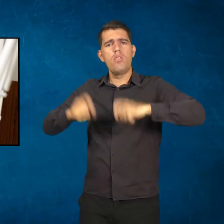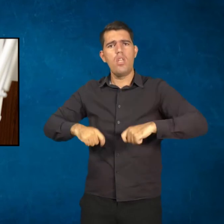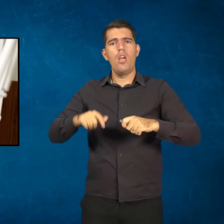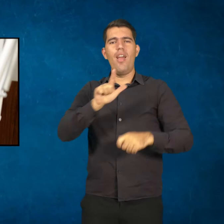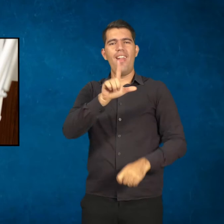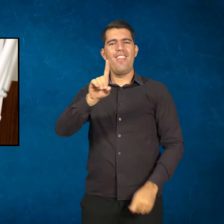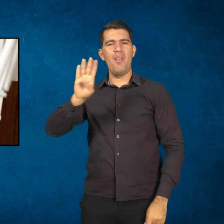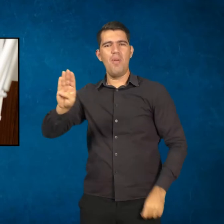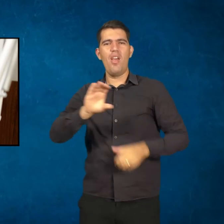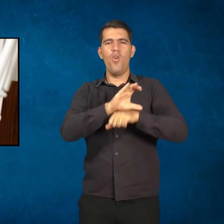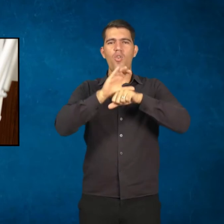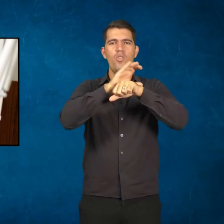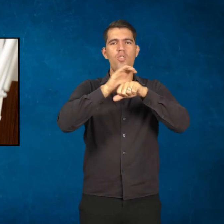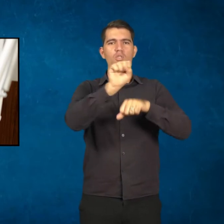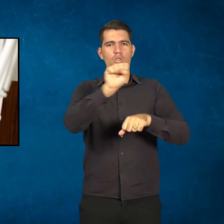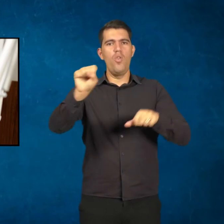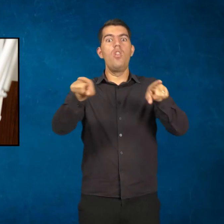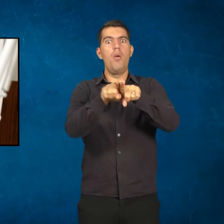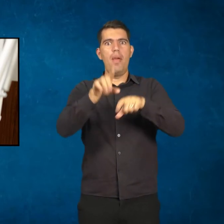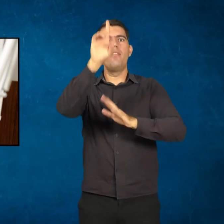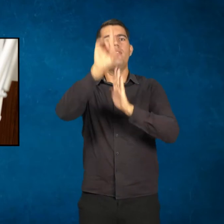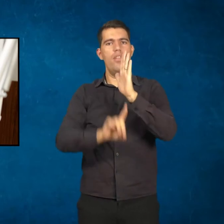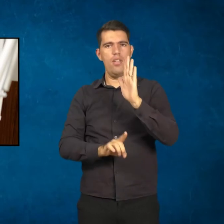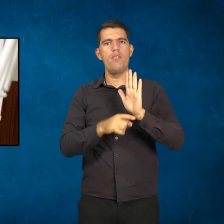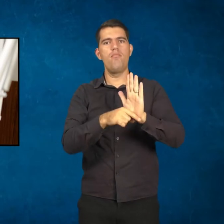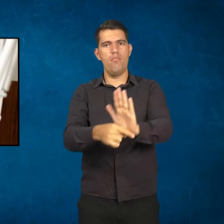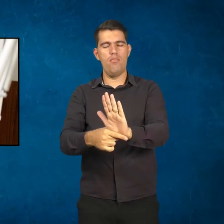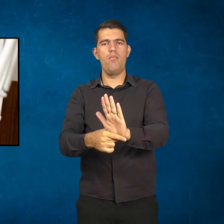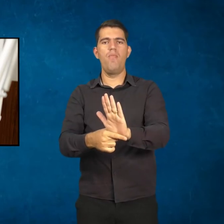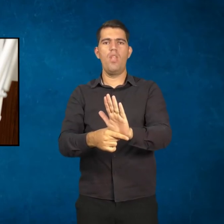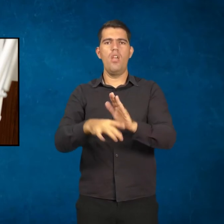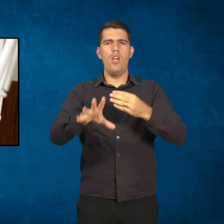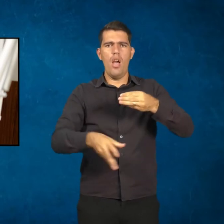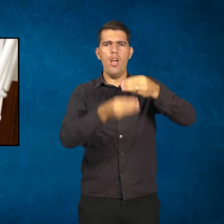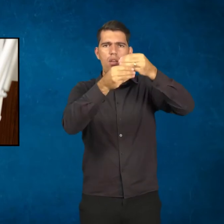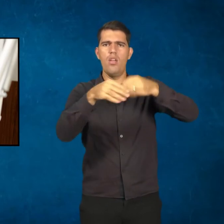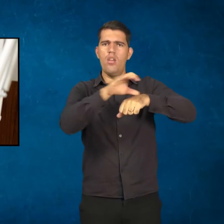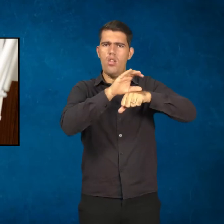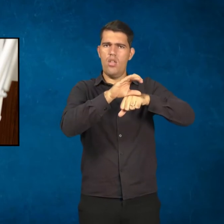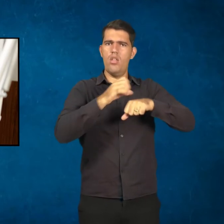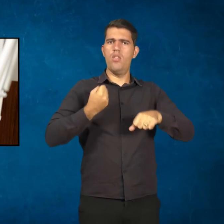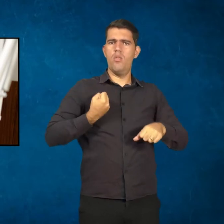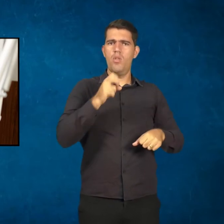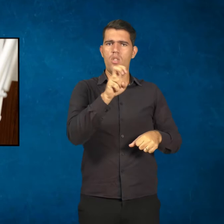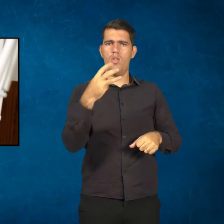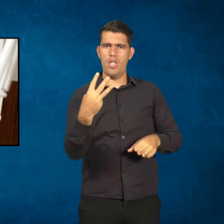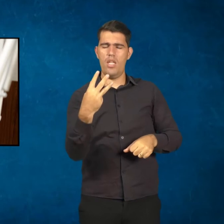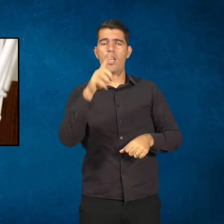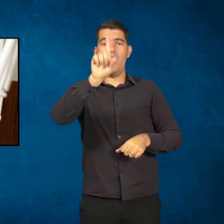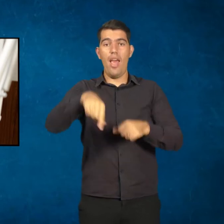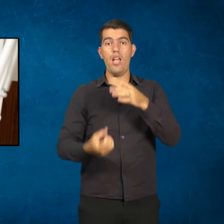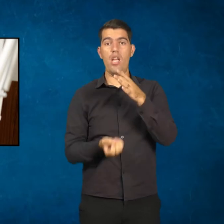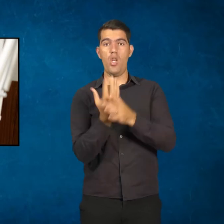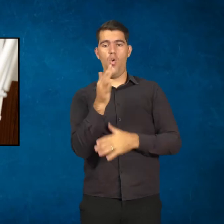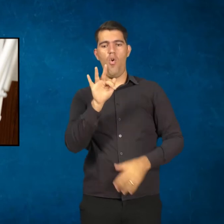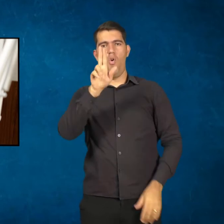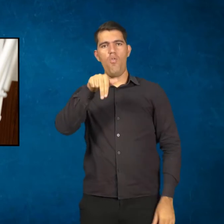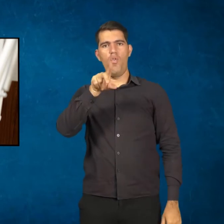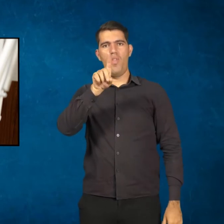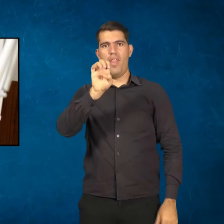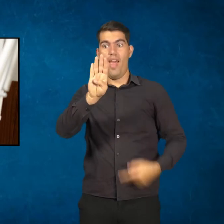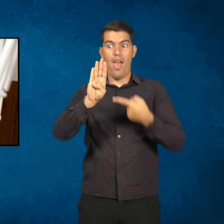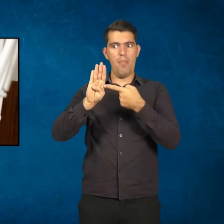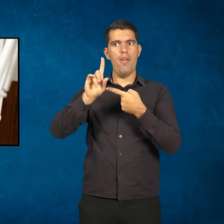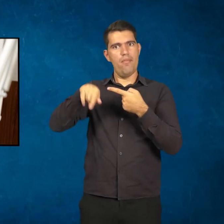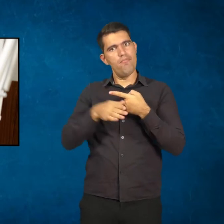direito eu acho que a gente está aí mesa a emenda com farofa de franca interior do shopping cuja dimensão